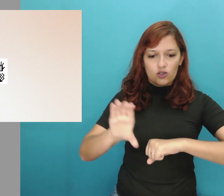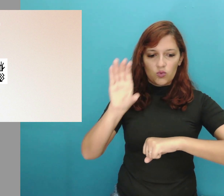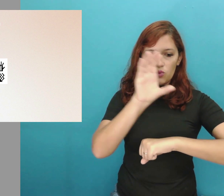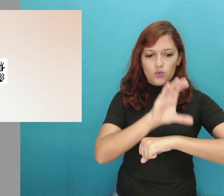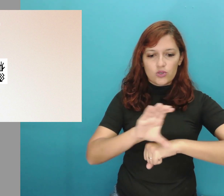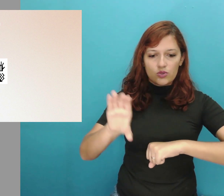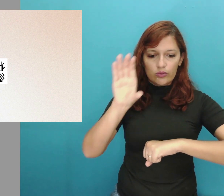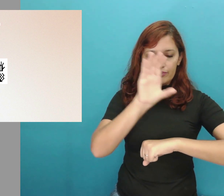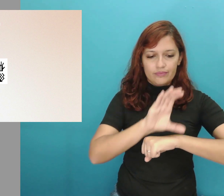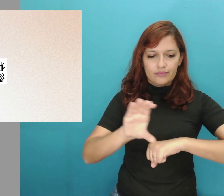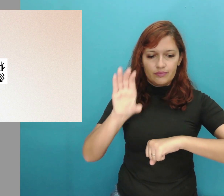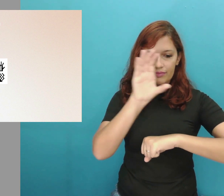Curso.